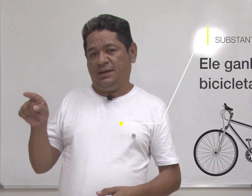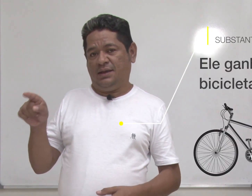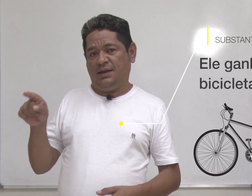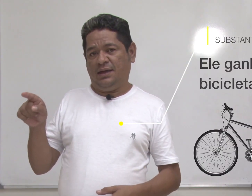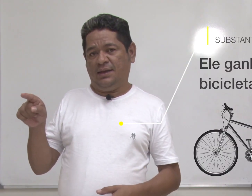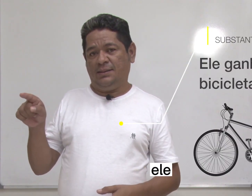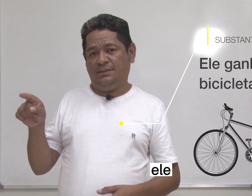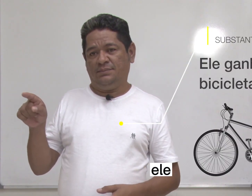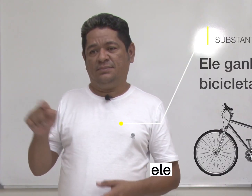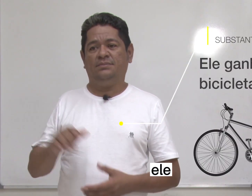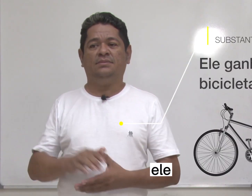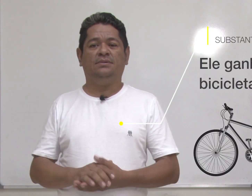ele